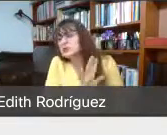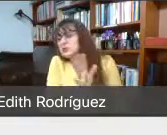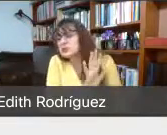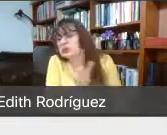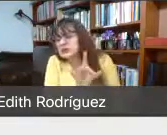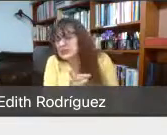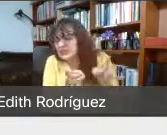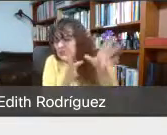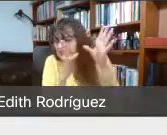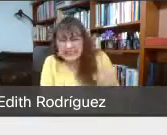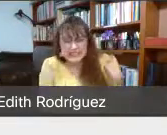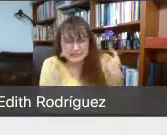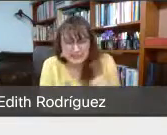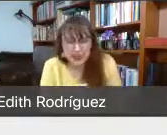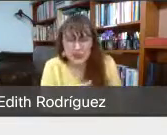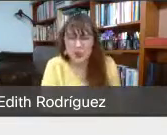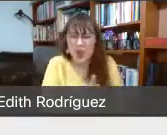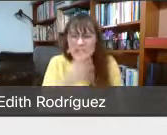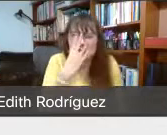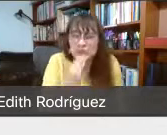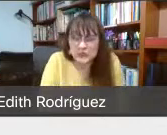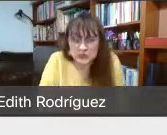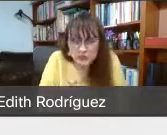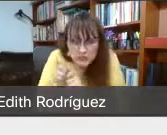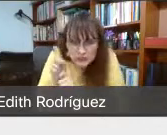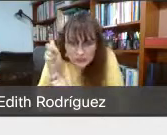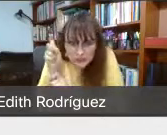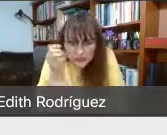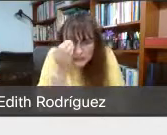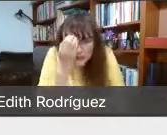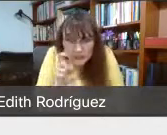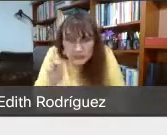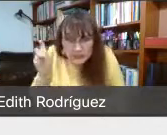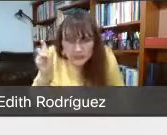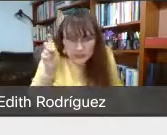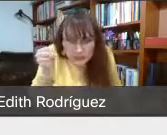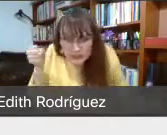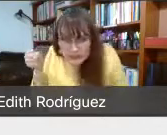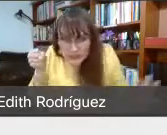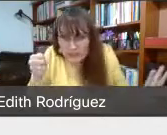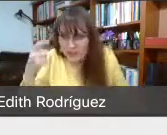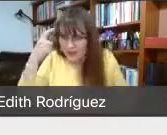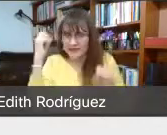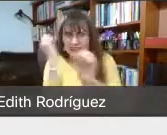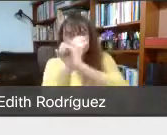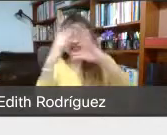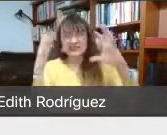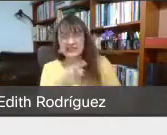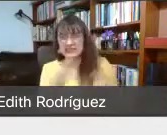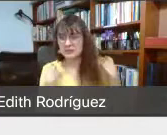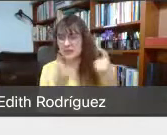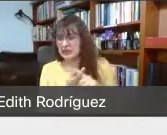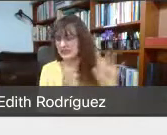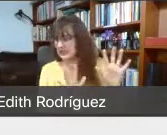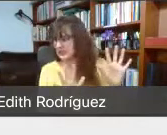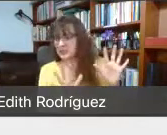Era pequeña, realmente odiaba el español, no me gustaba, sentía que era algo malévolo, como si fuera